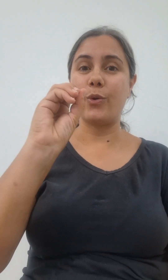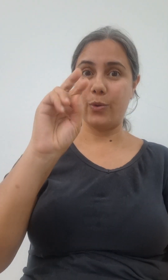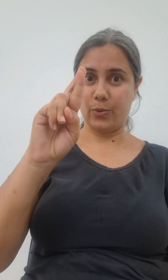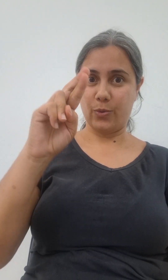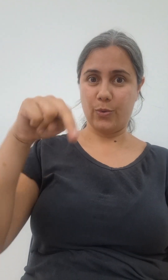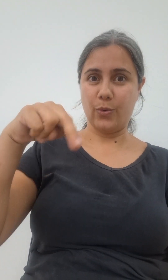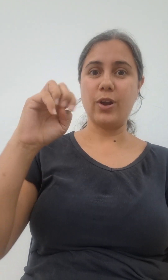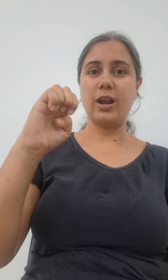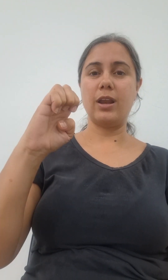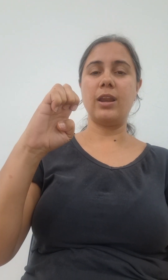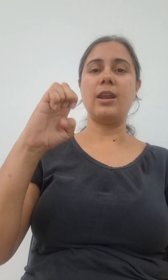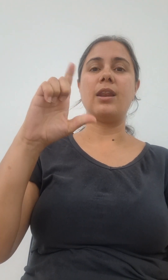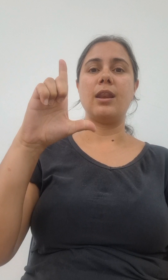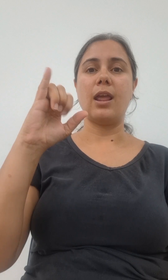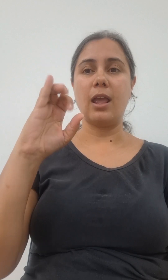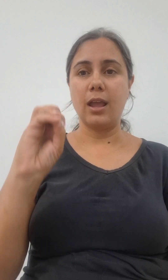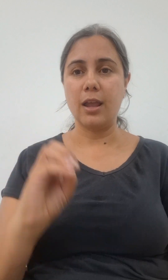a uma casa do homem, então,